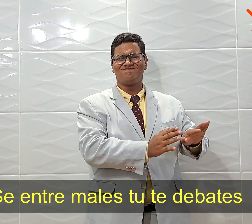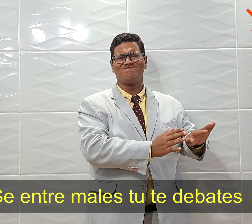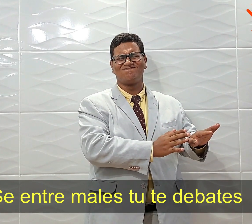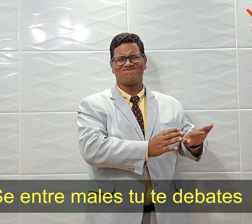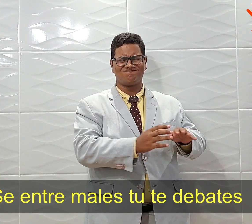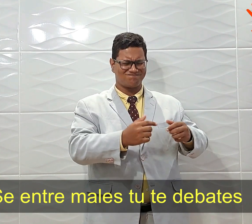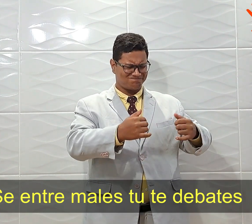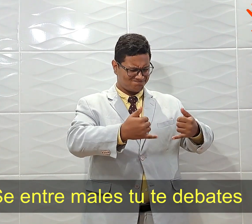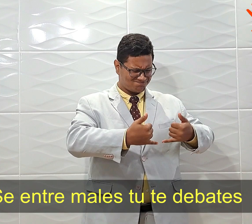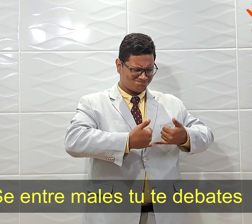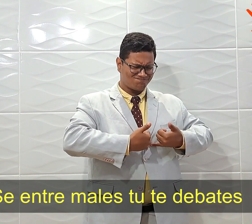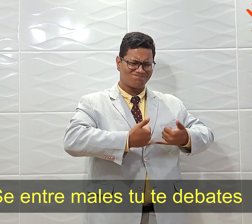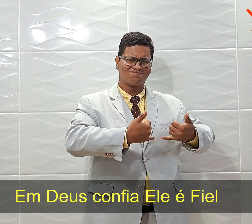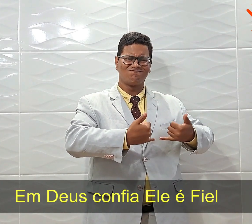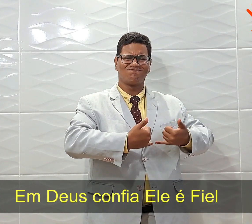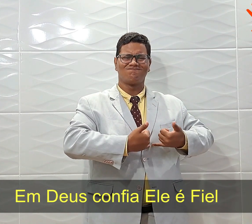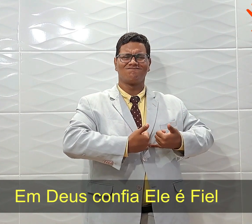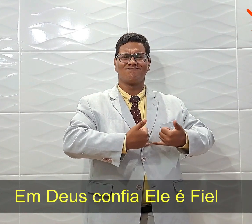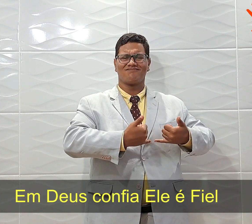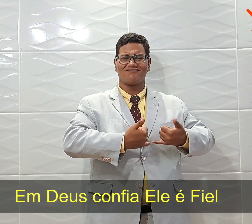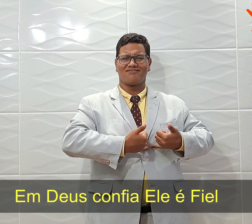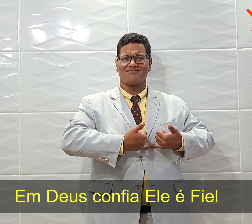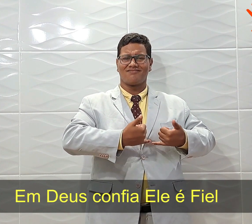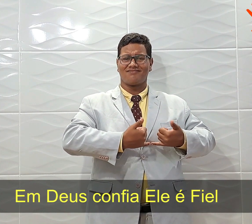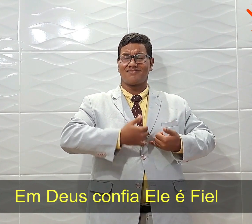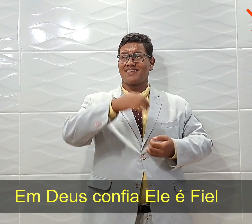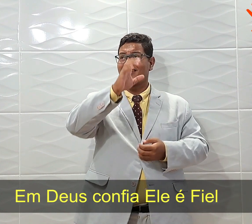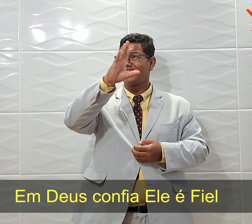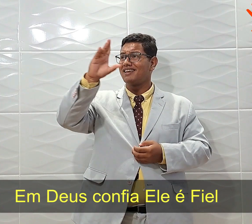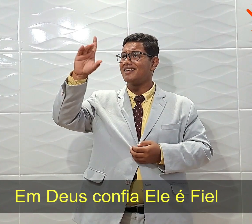Em Deus confia,